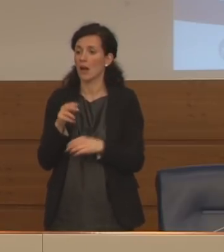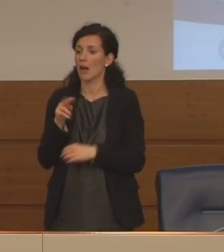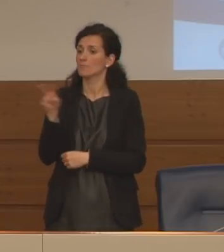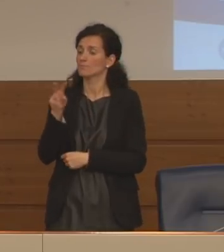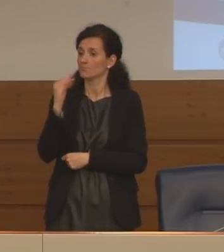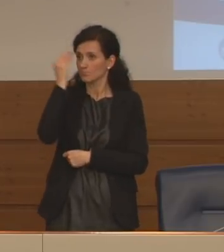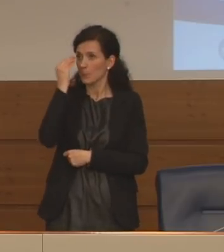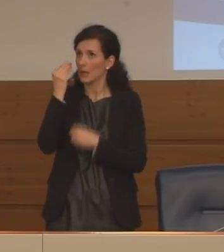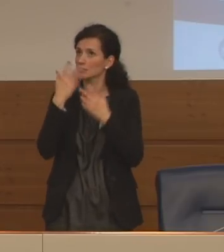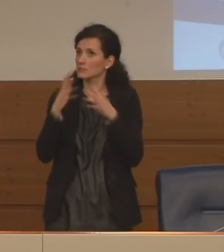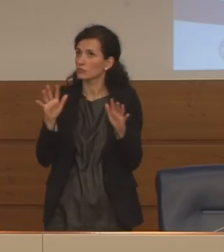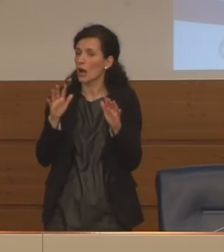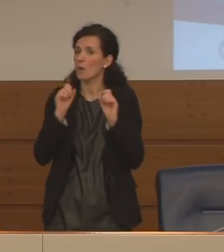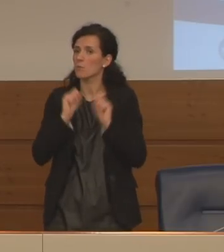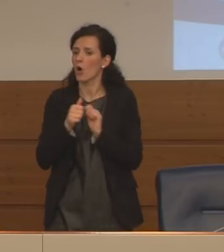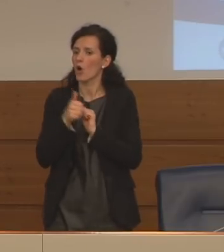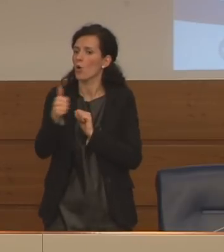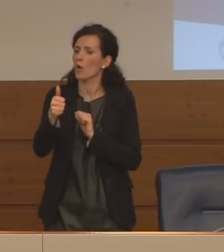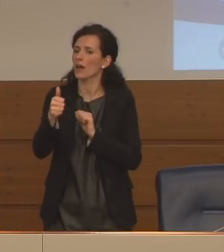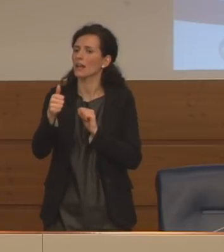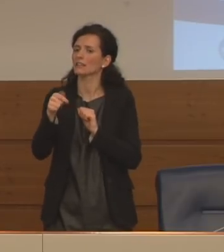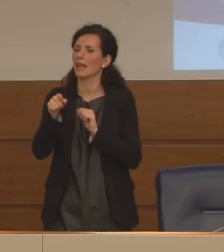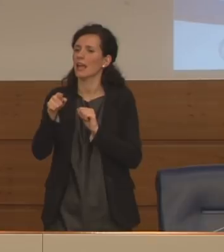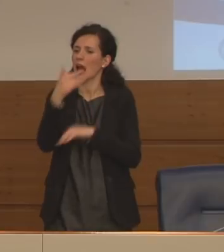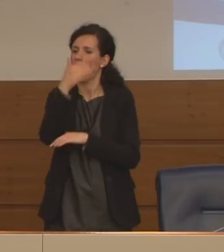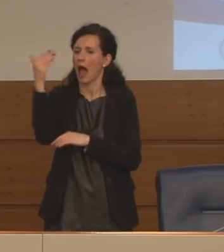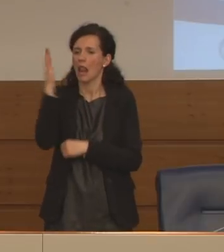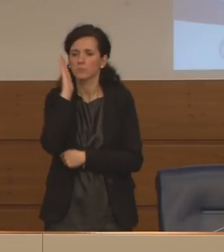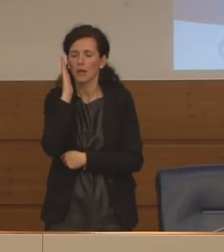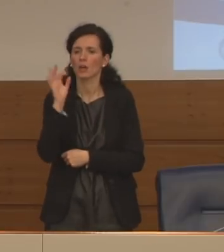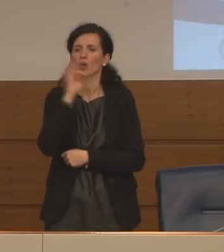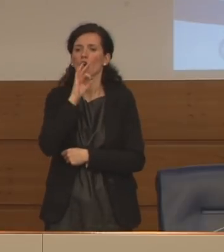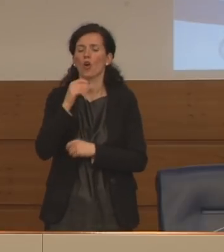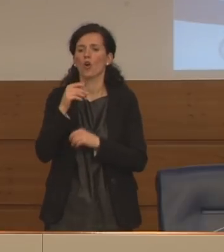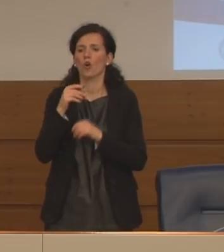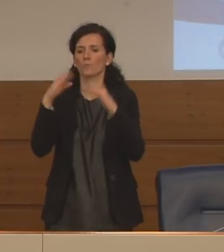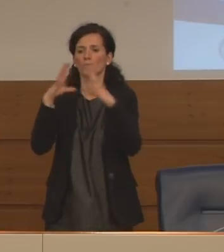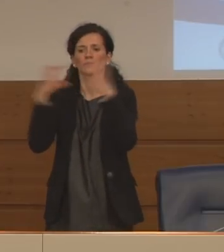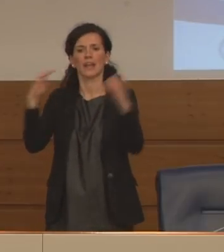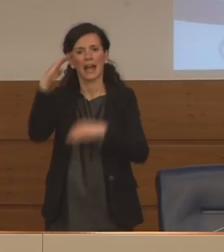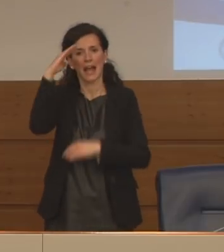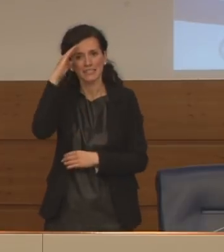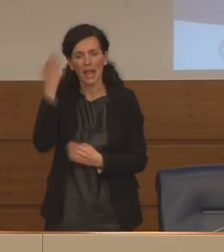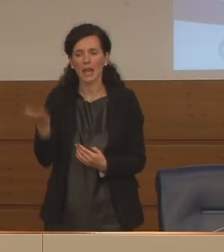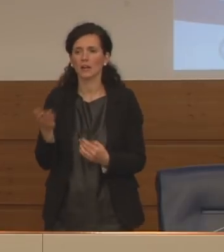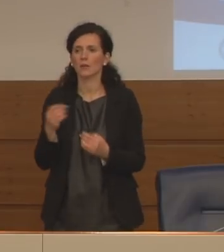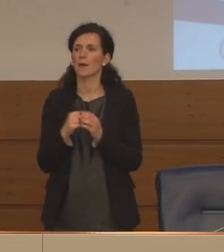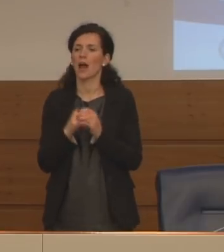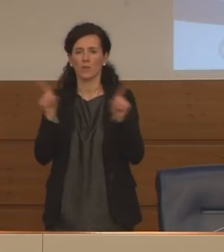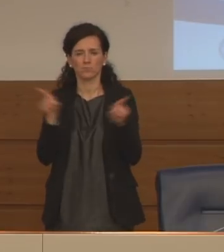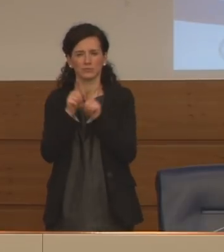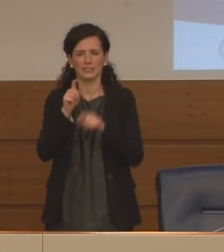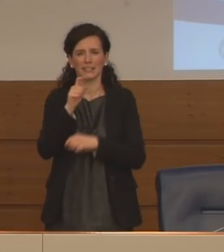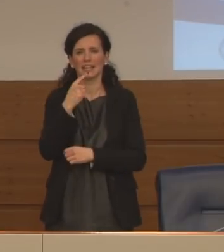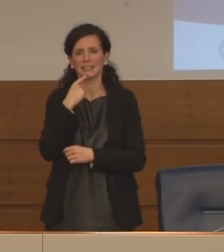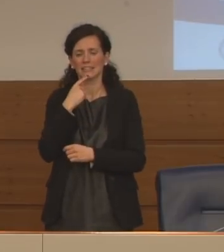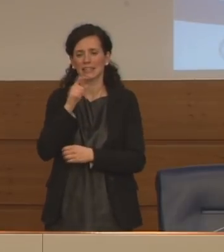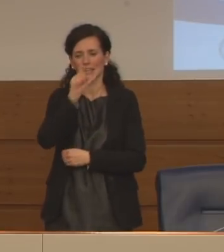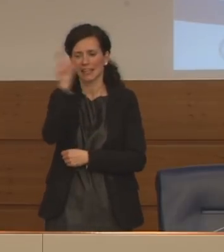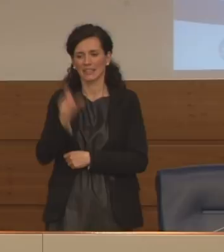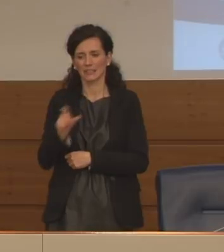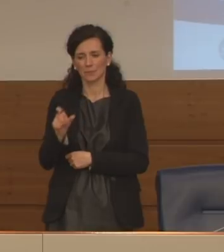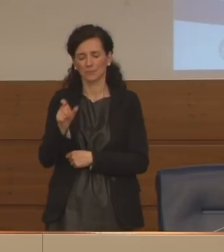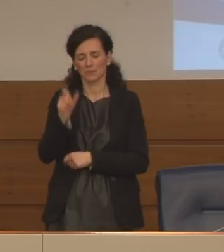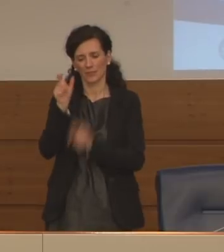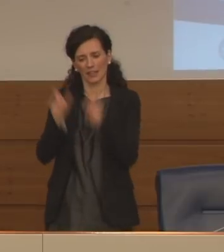alberghi o caserme come magari avete fatto con gli italiani che sono tornati da juan